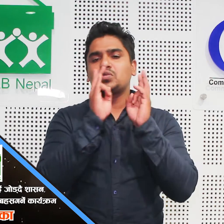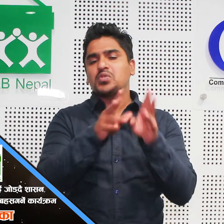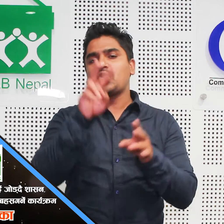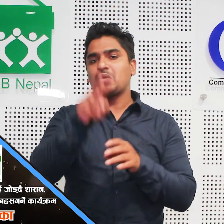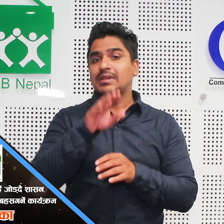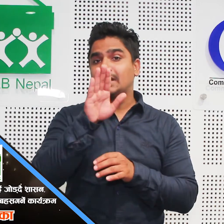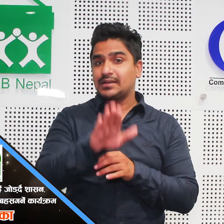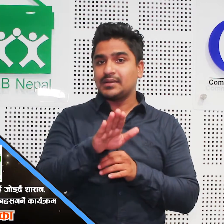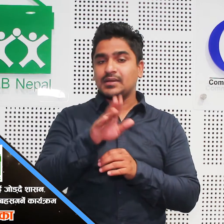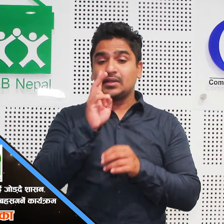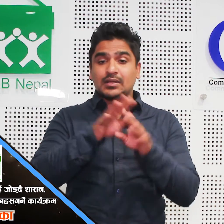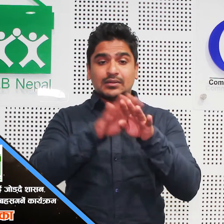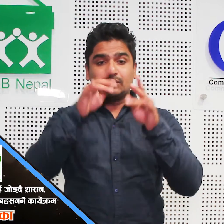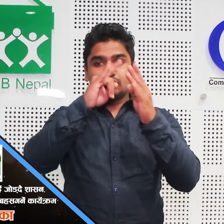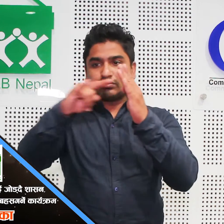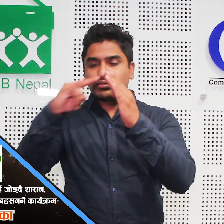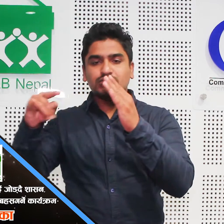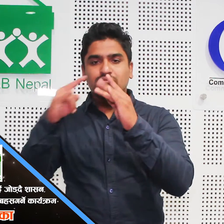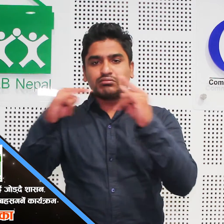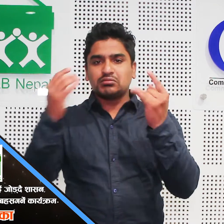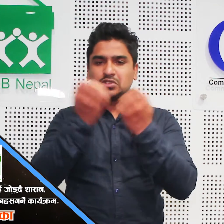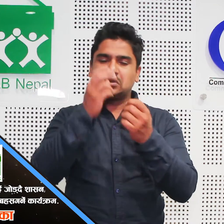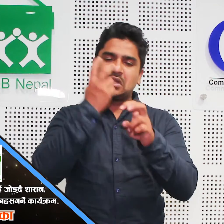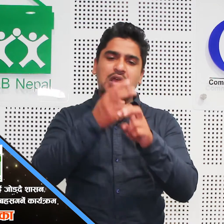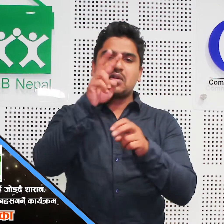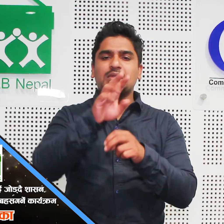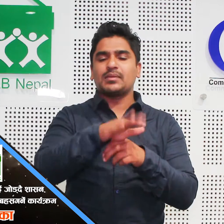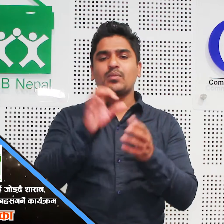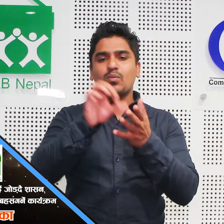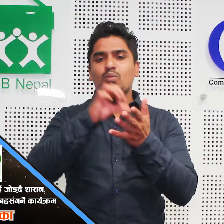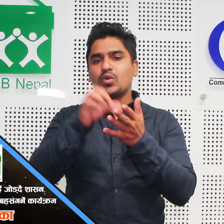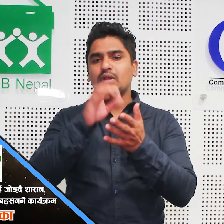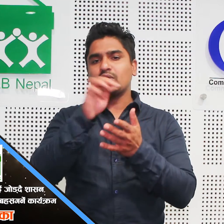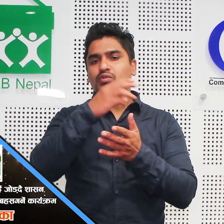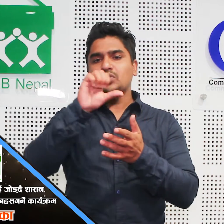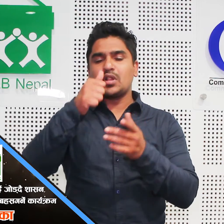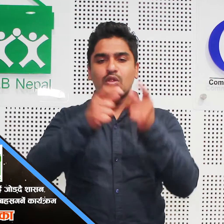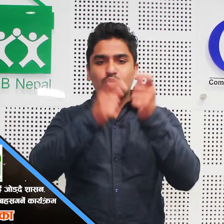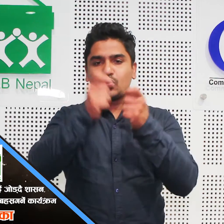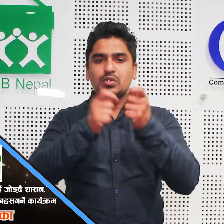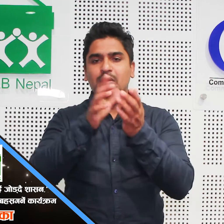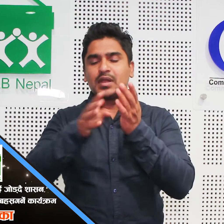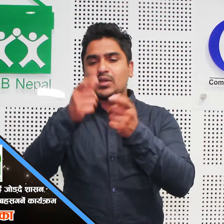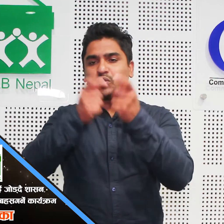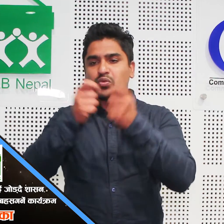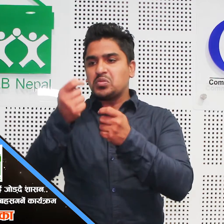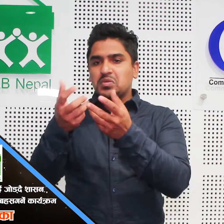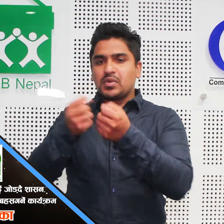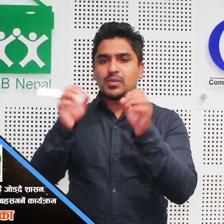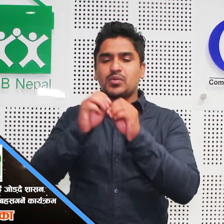यदि फर्महरू सञ्चालन गरिराख्नु भएको छ, एकदमै जीर्ण अवस्थामा छ। पोखराको सुजल दूध प्रालीबाट दूधको रकम भुक्तानी नपाएपछि दाना पुर्याउन